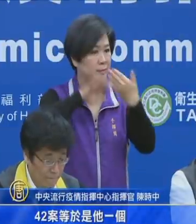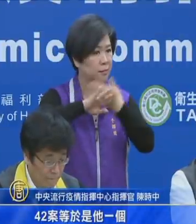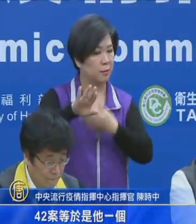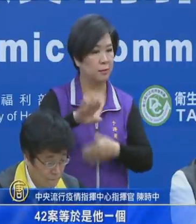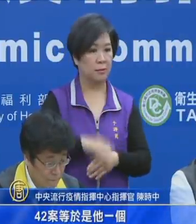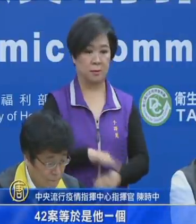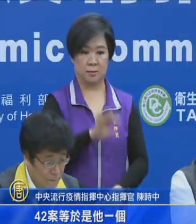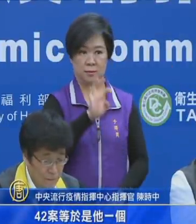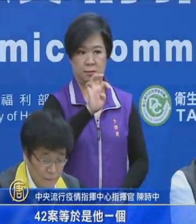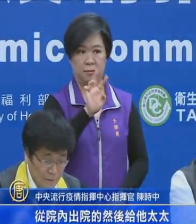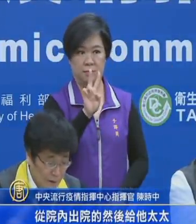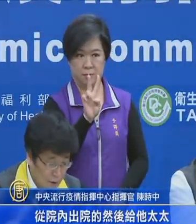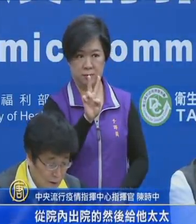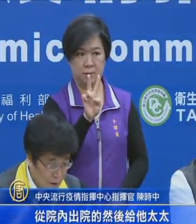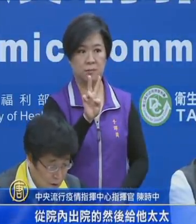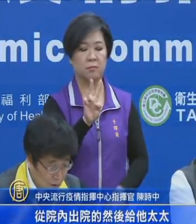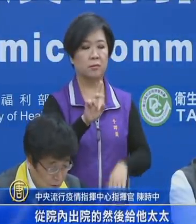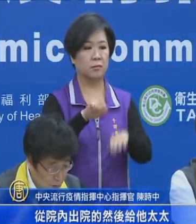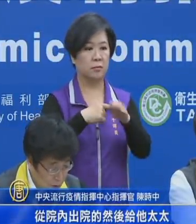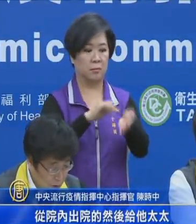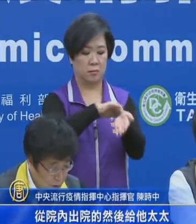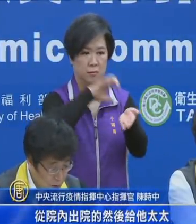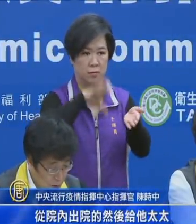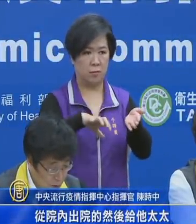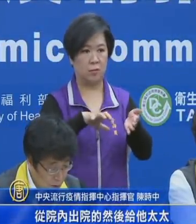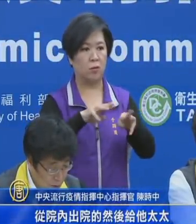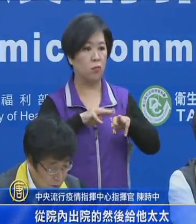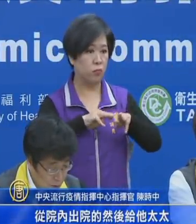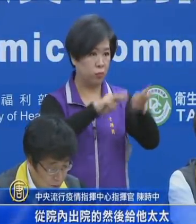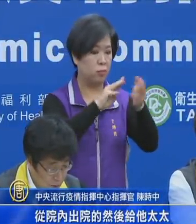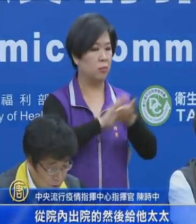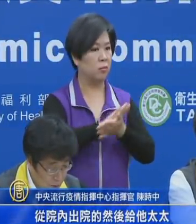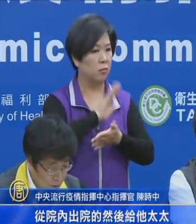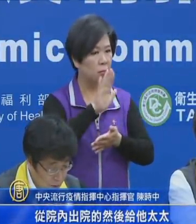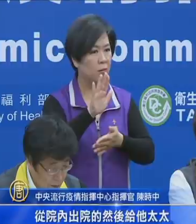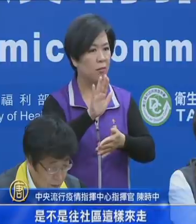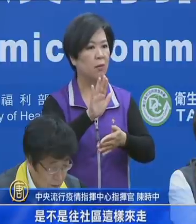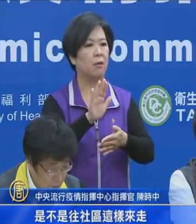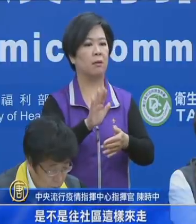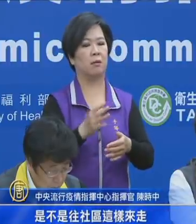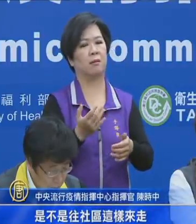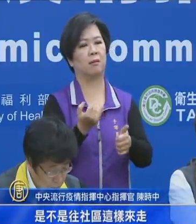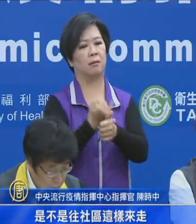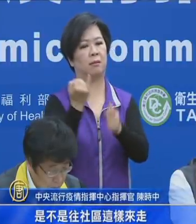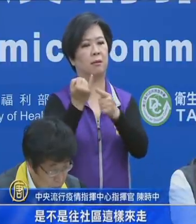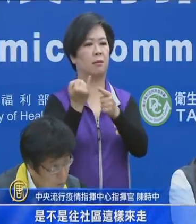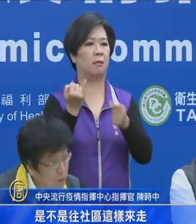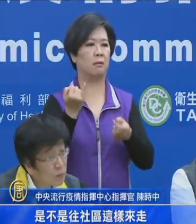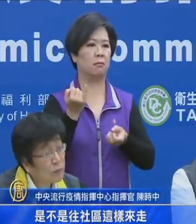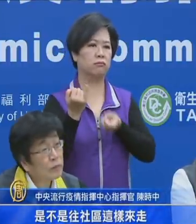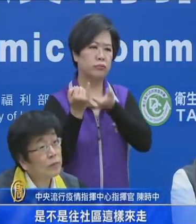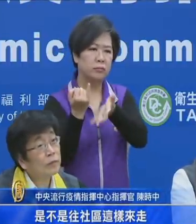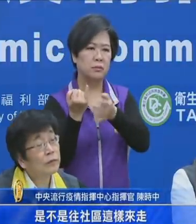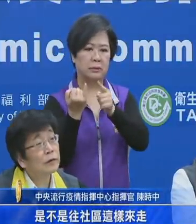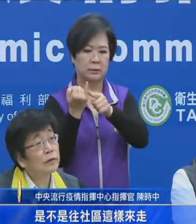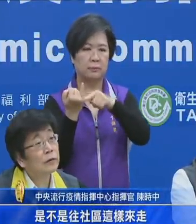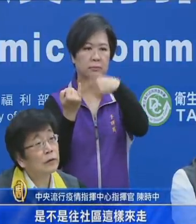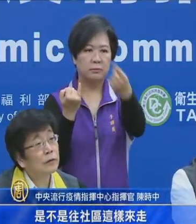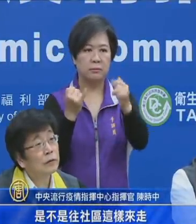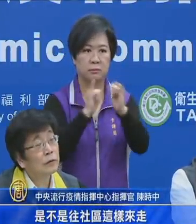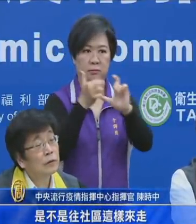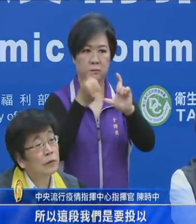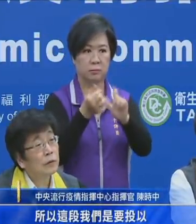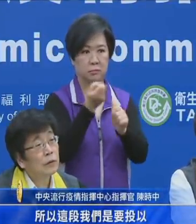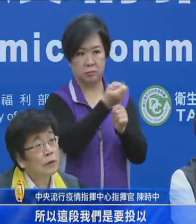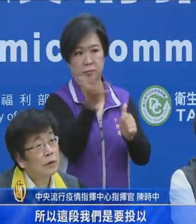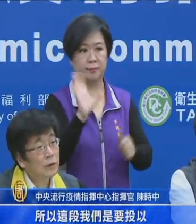42案等于是他一个从院内出院的，然后给他太太， 好，那是不是往社区哈这样的来